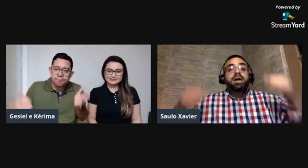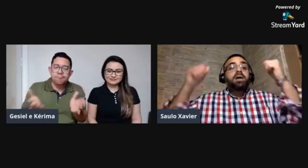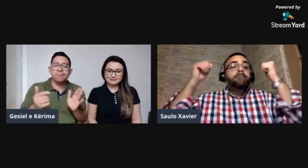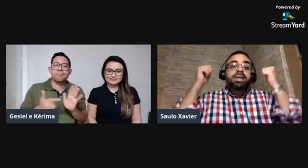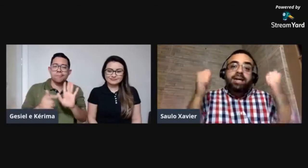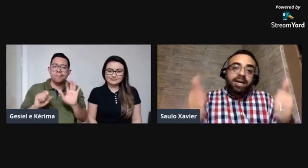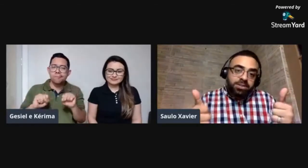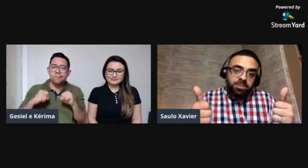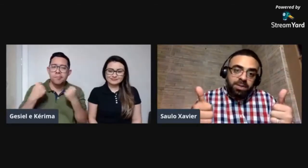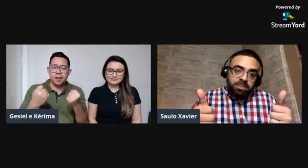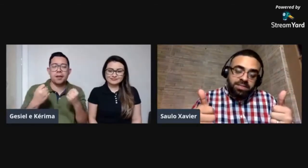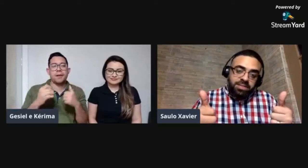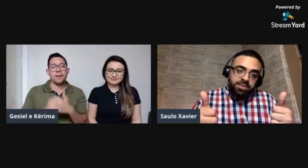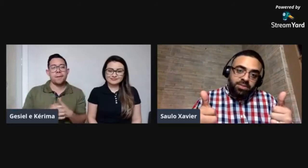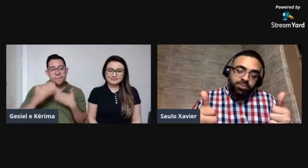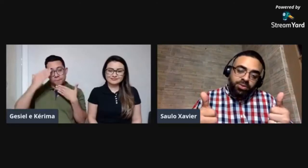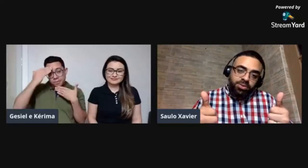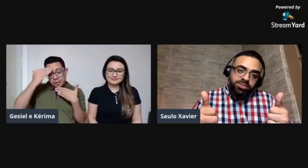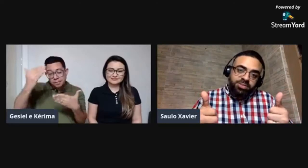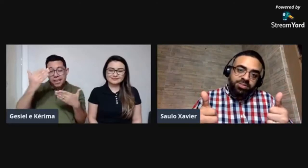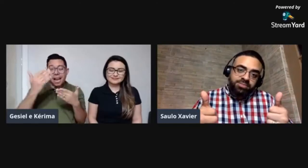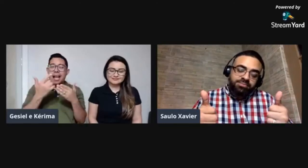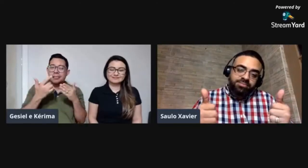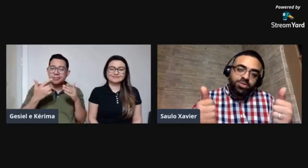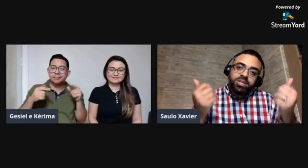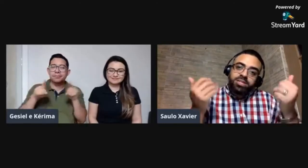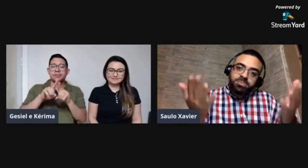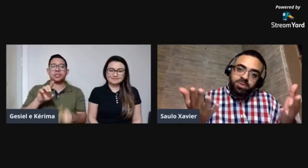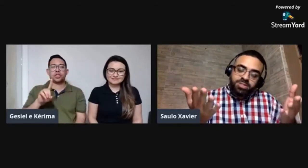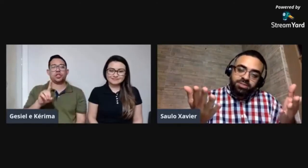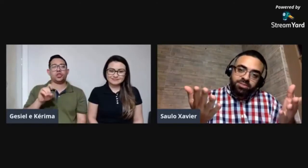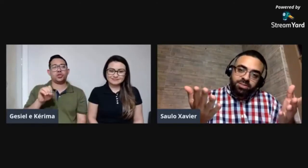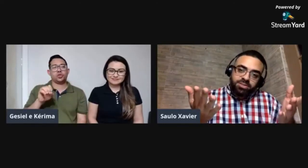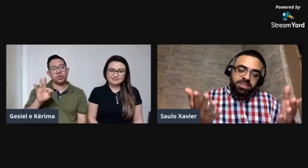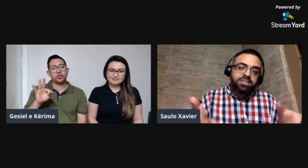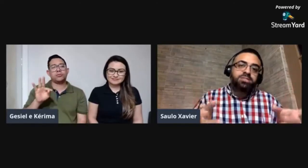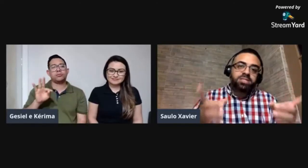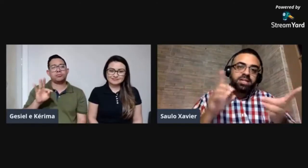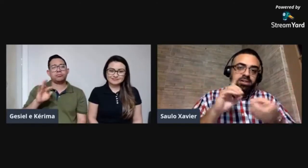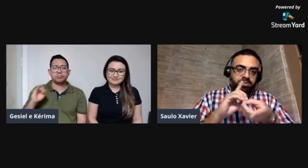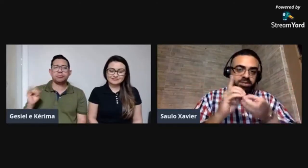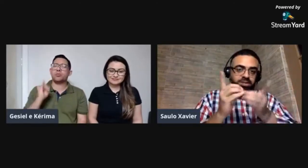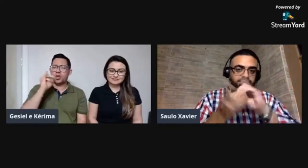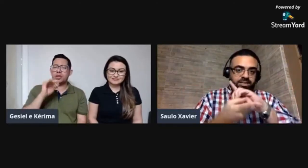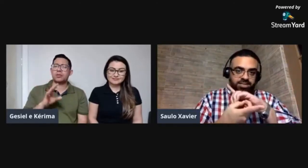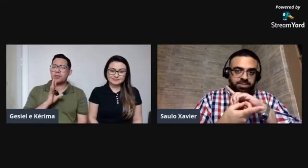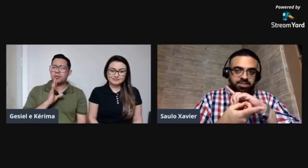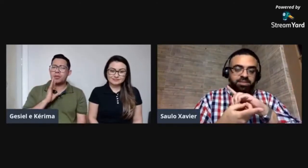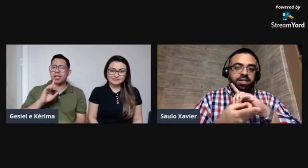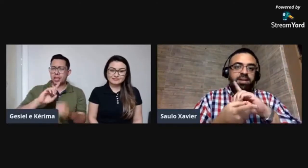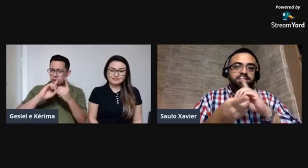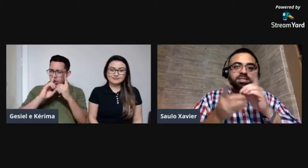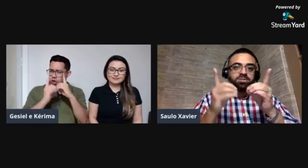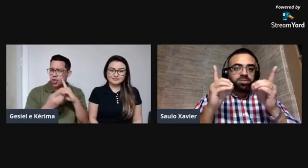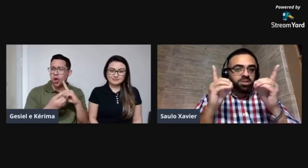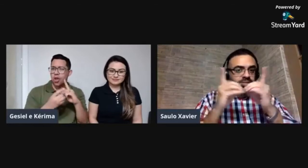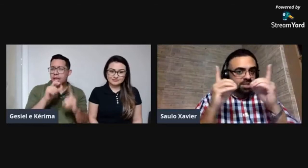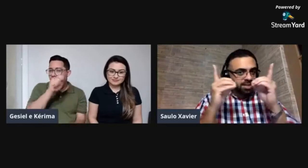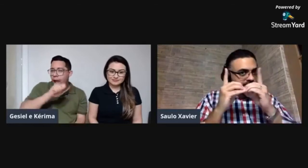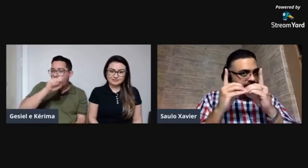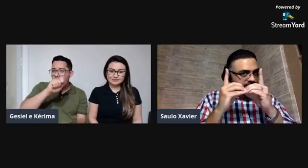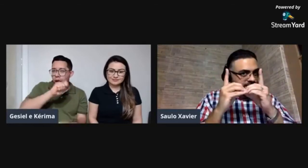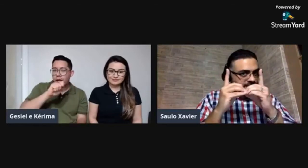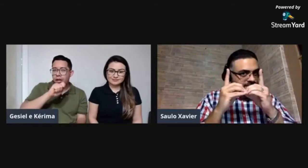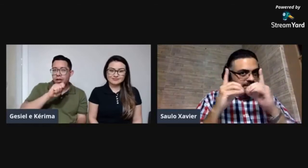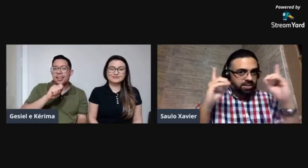irmãos. Obrigado pela parceria com o DOT. Conheça o projeto DOT Brasil, siga @DOT Libras. O final do DOT